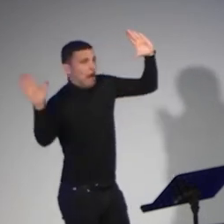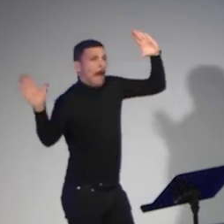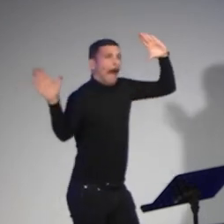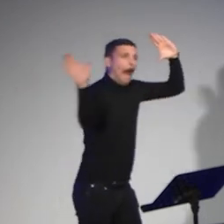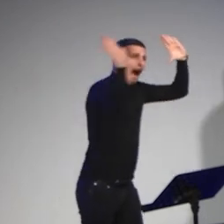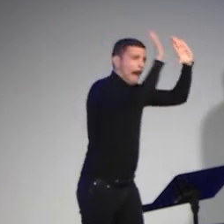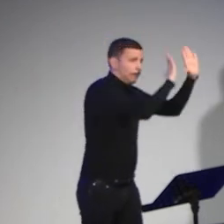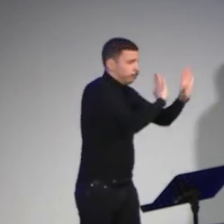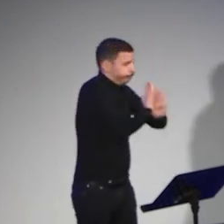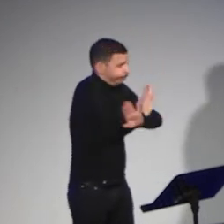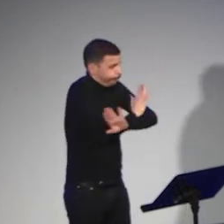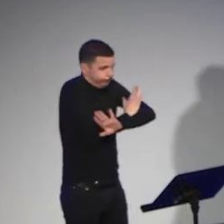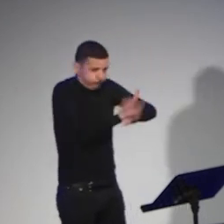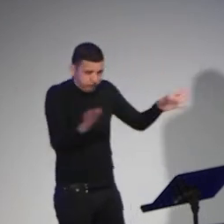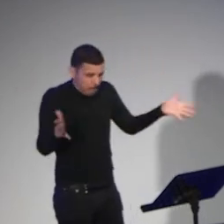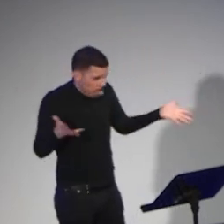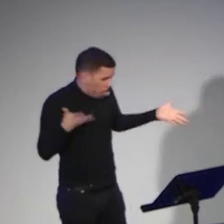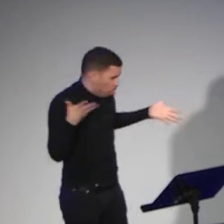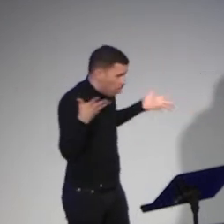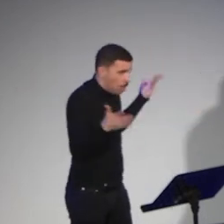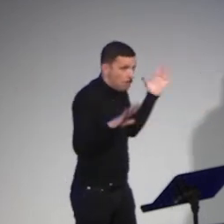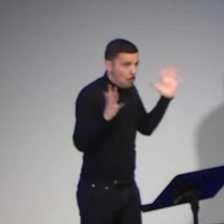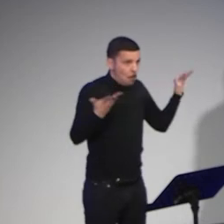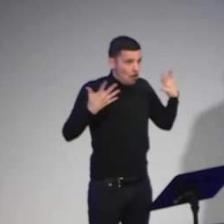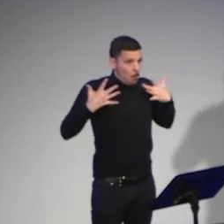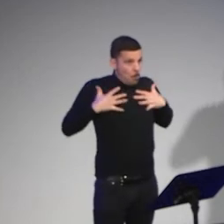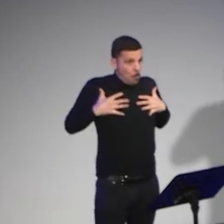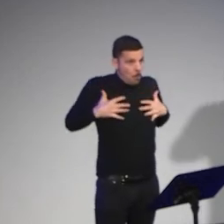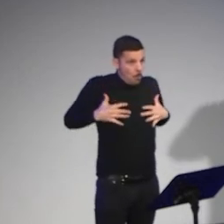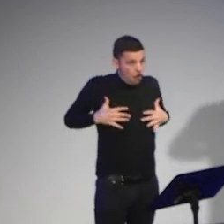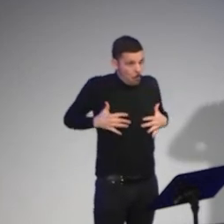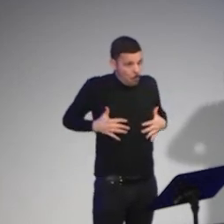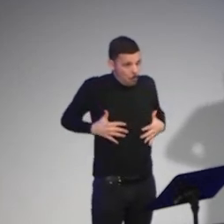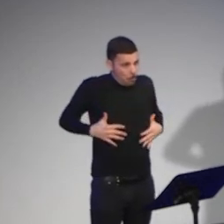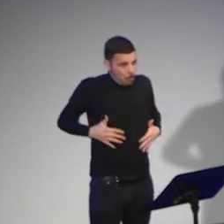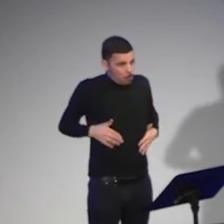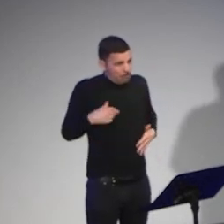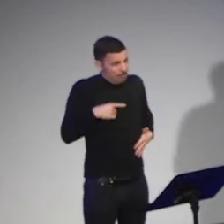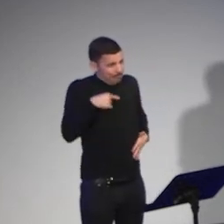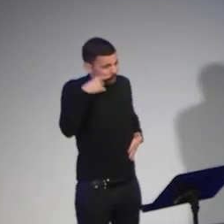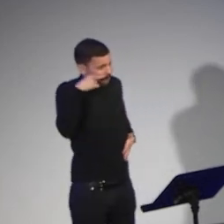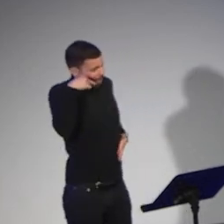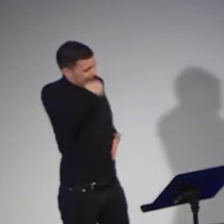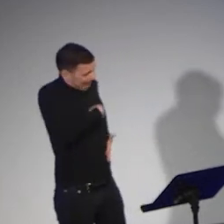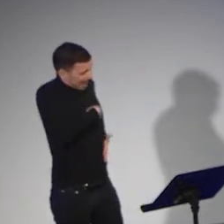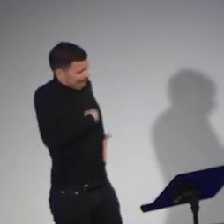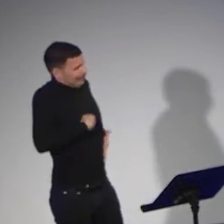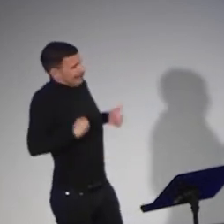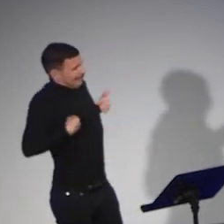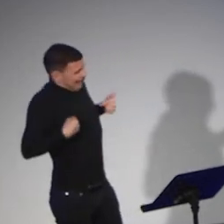noire dehors, comme un être qui mâche. Un être et les personnes,